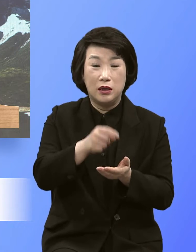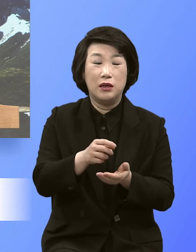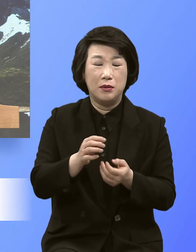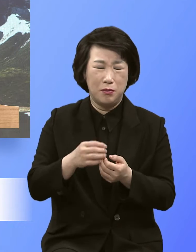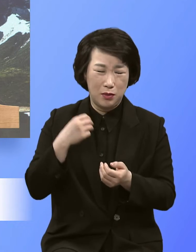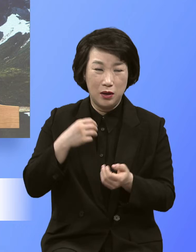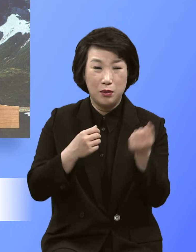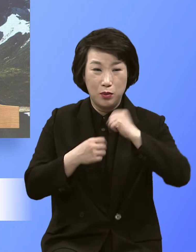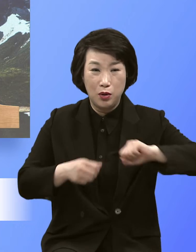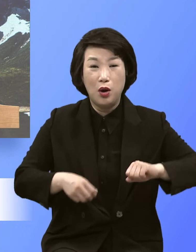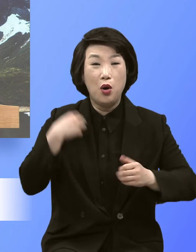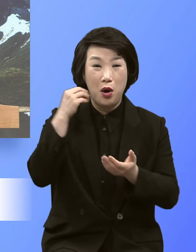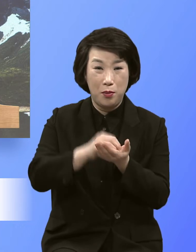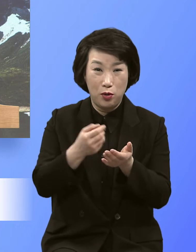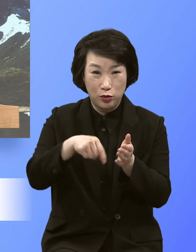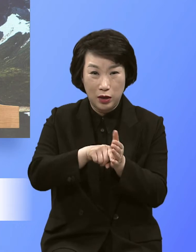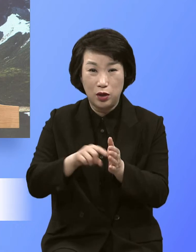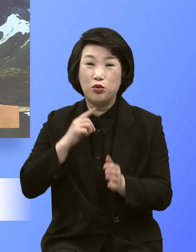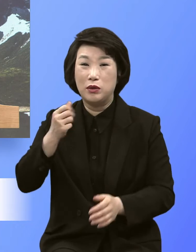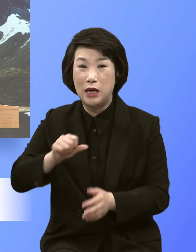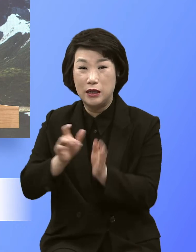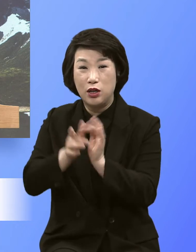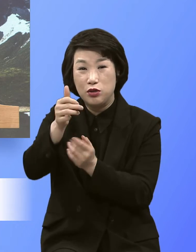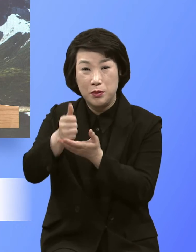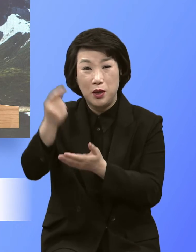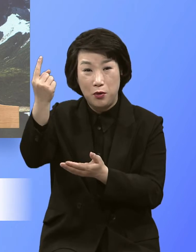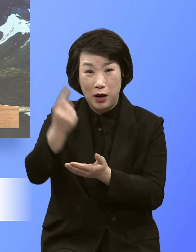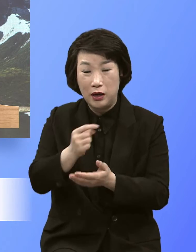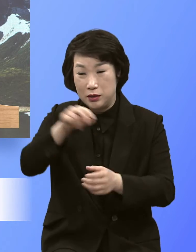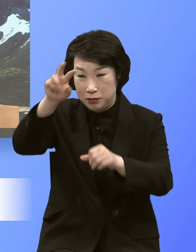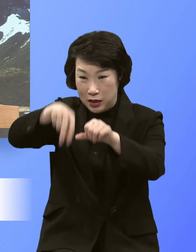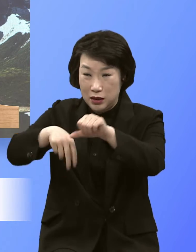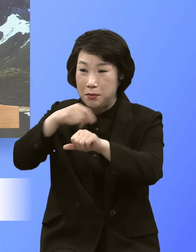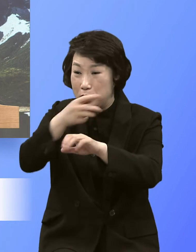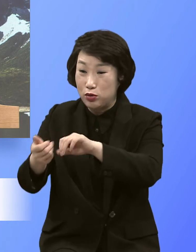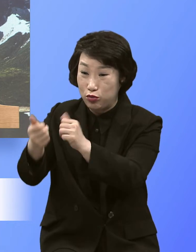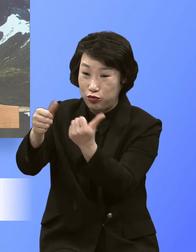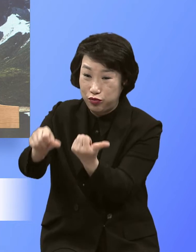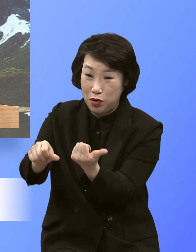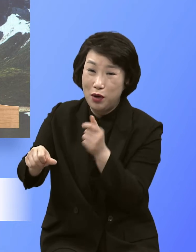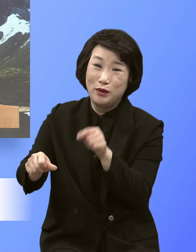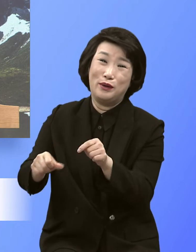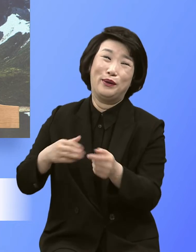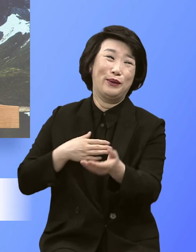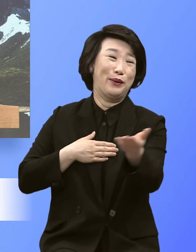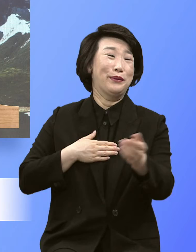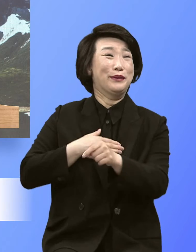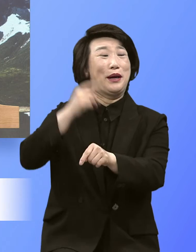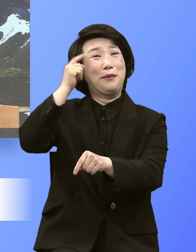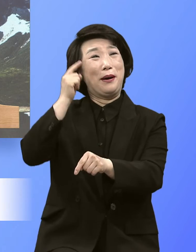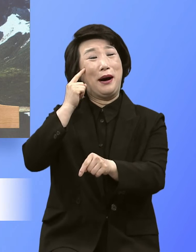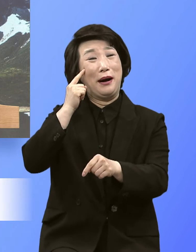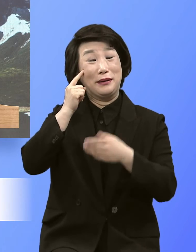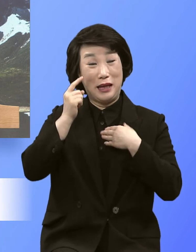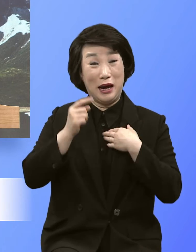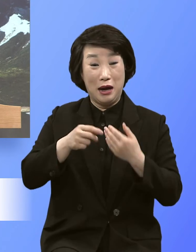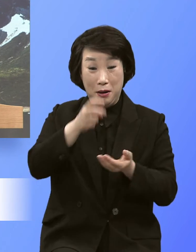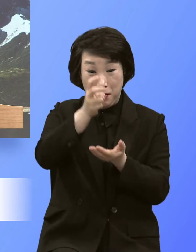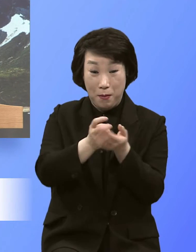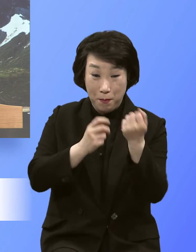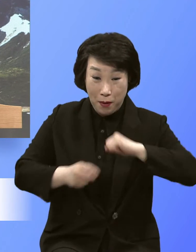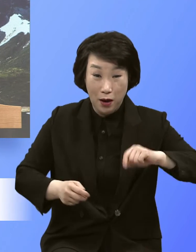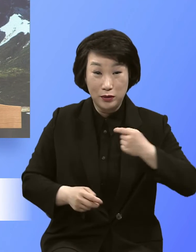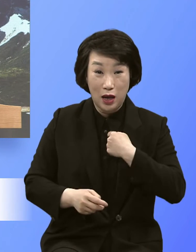위해서 독생자가 와서 십자가에 피 흘려 죽으신 것, 이거 여러분, 내가 질서를